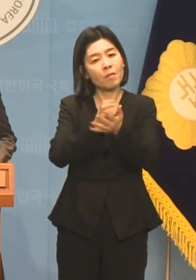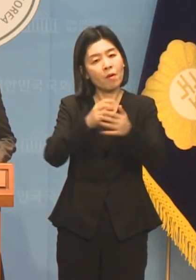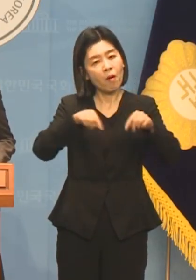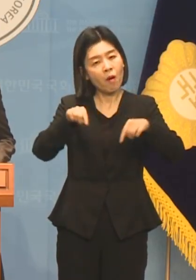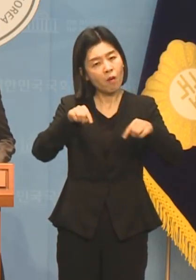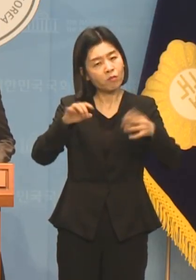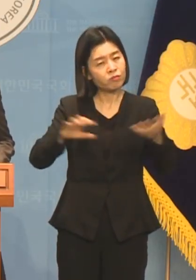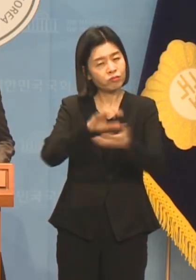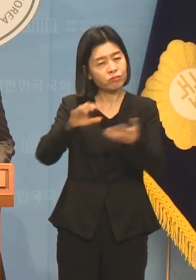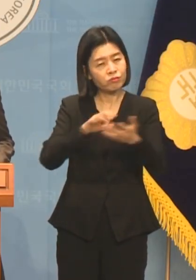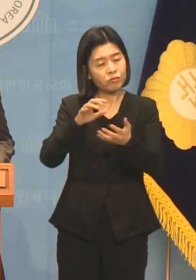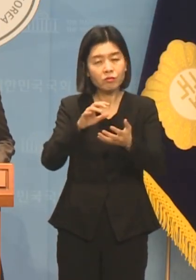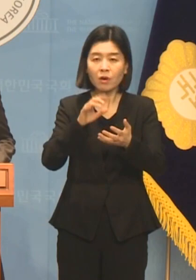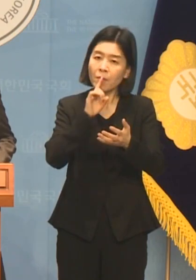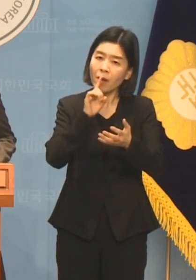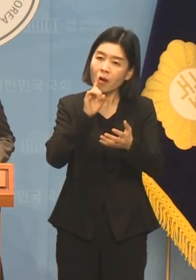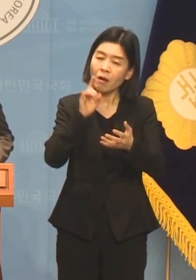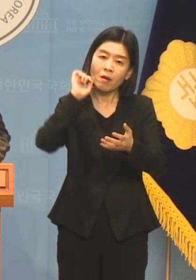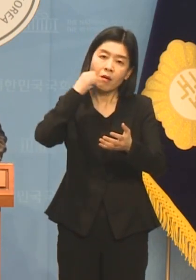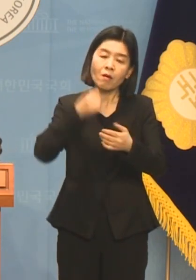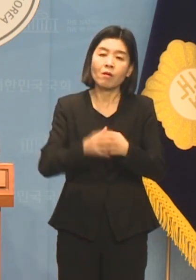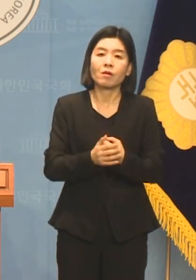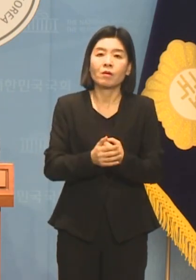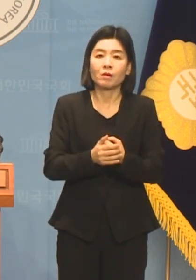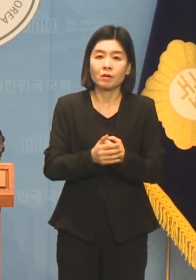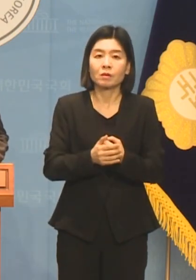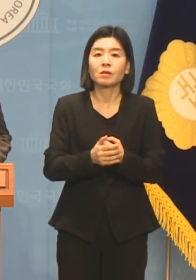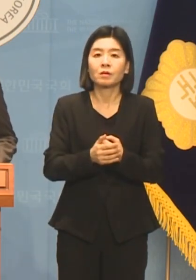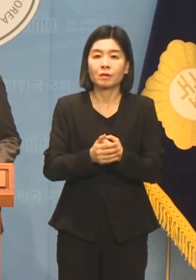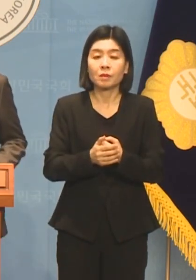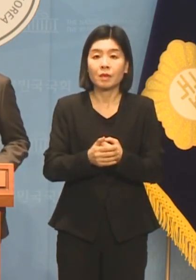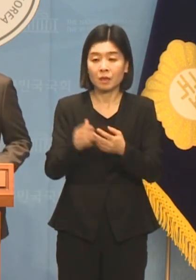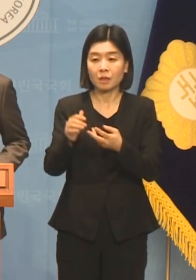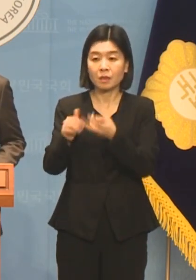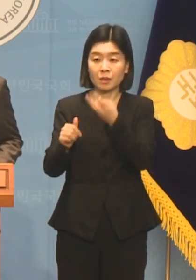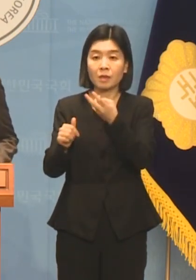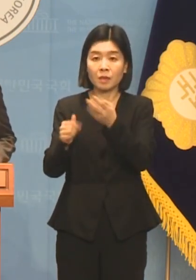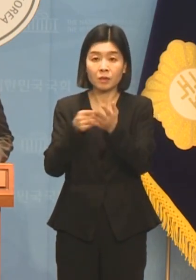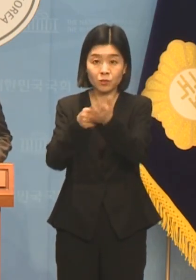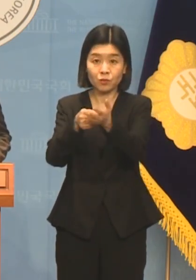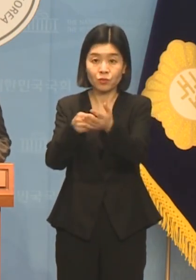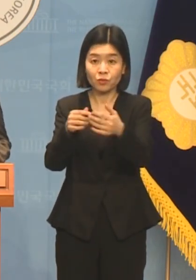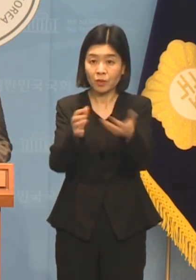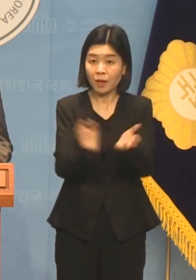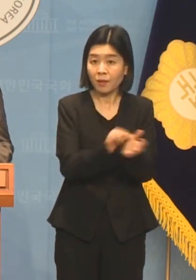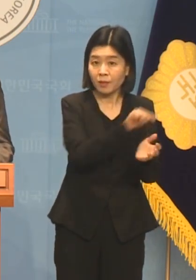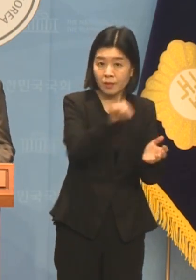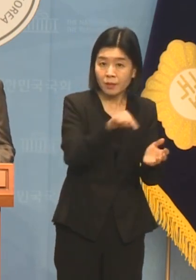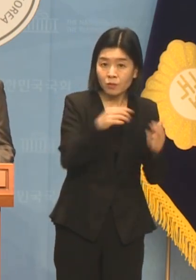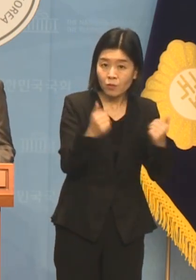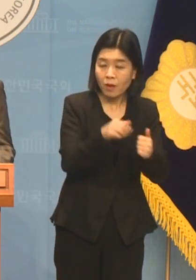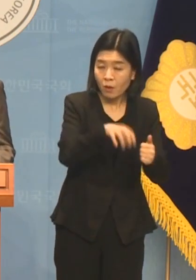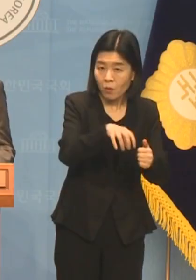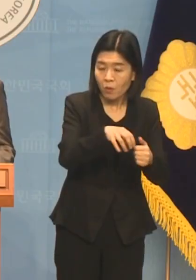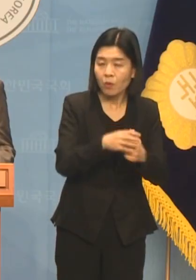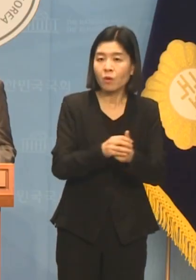국헌문란이라고 보기가 힘들다. 그러면은 일단 탄핵 소추단이 결국